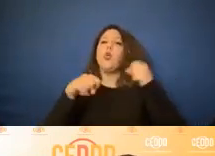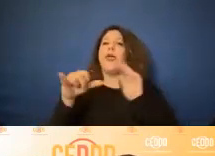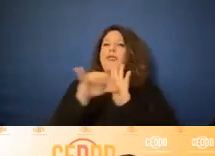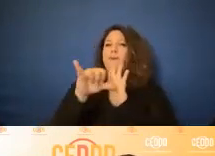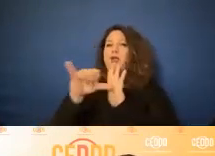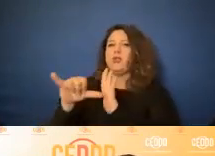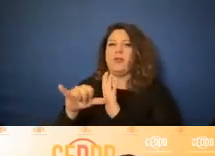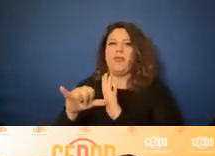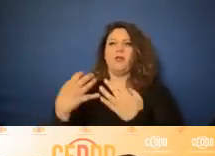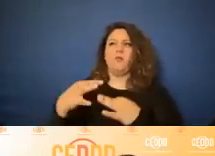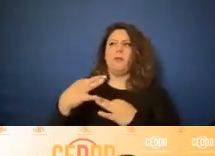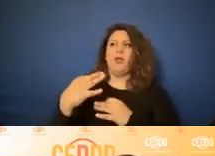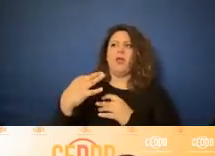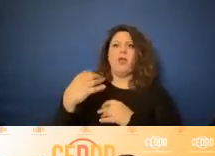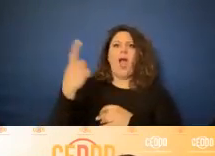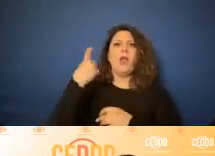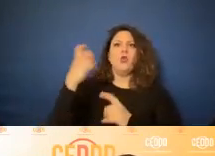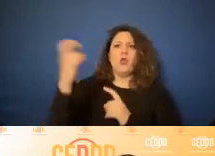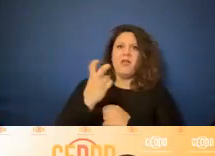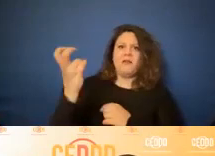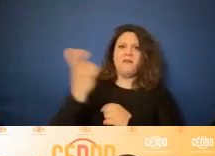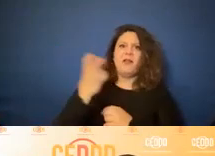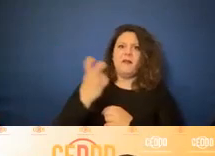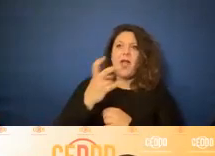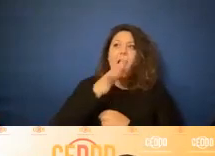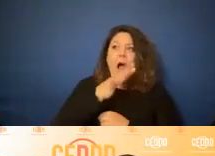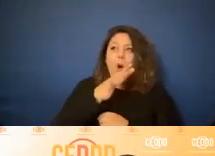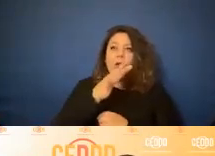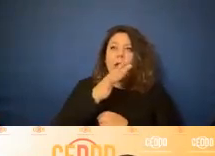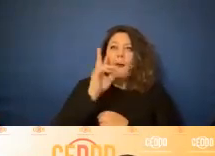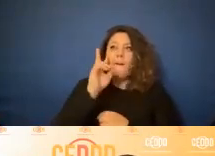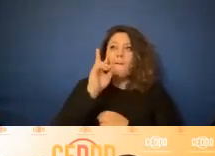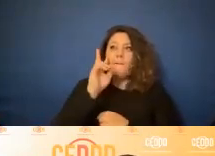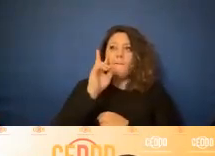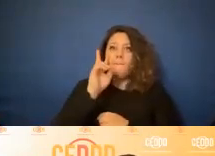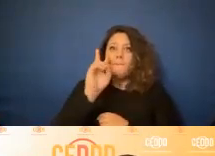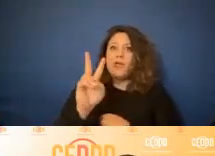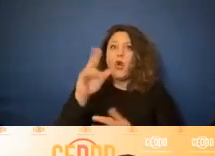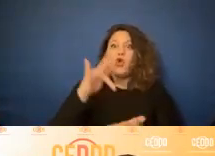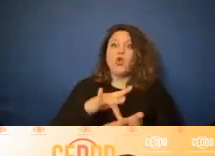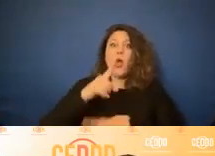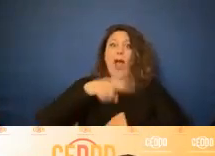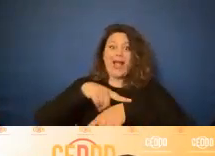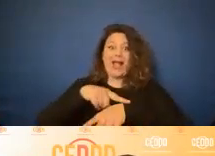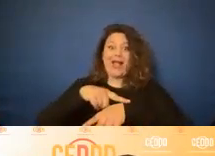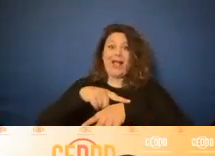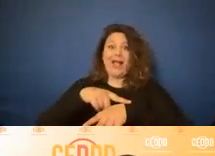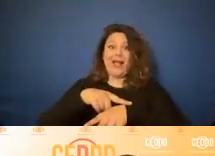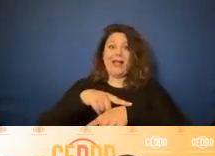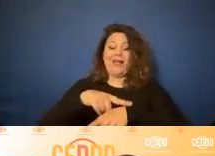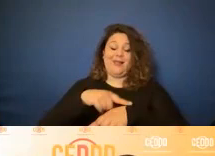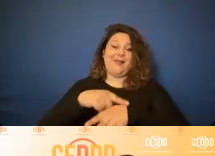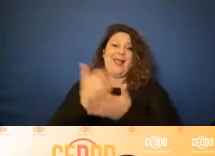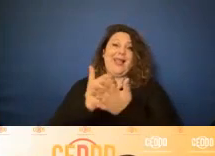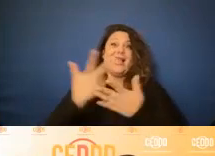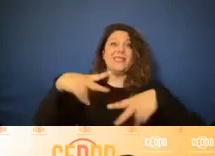ha estado bien y de repente veo que en los cambios de clase se pega a un grupo que no es el suyo, porque no tiene ninguno, que se pega